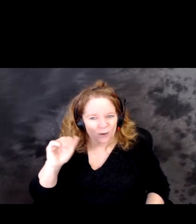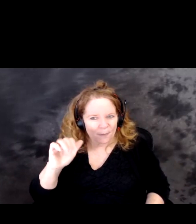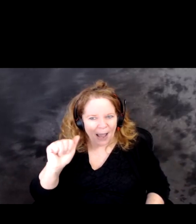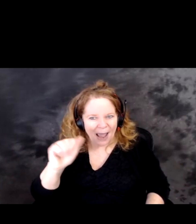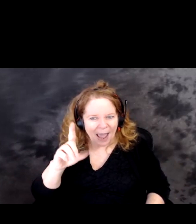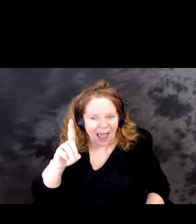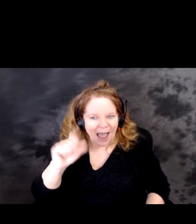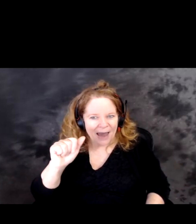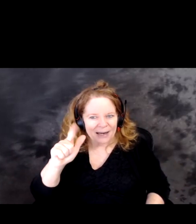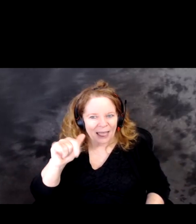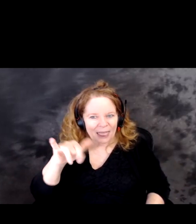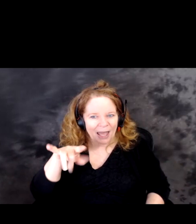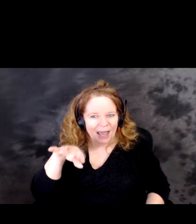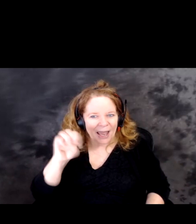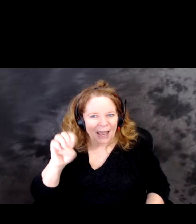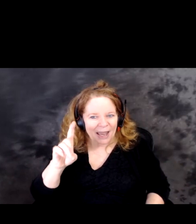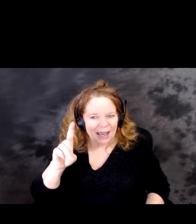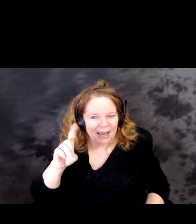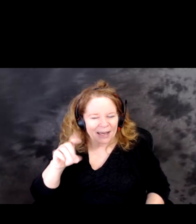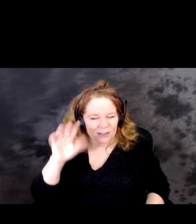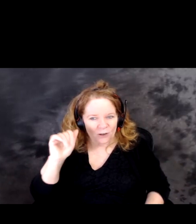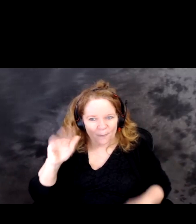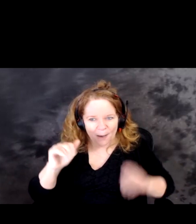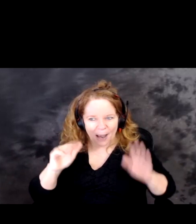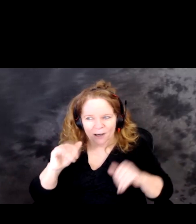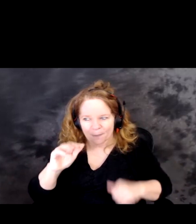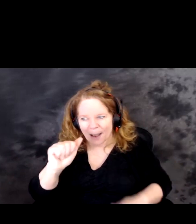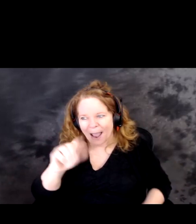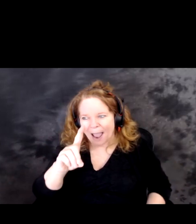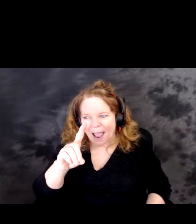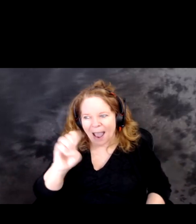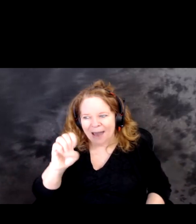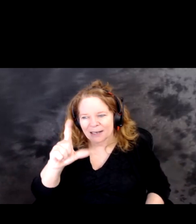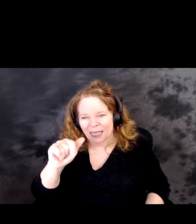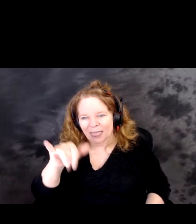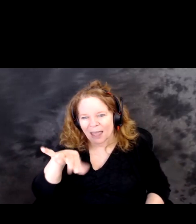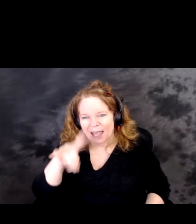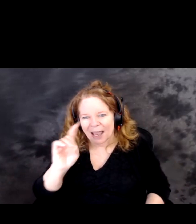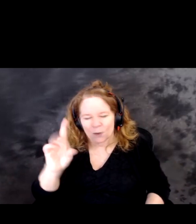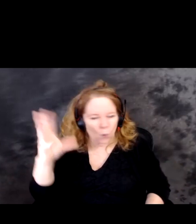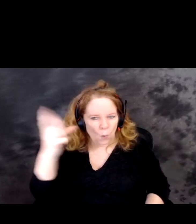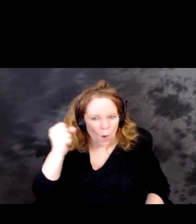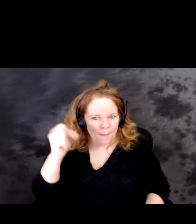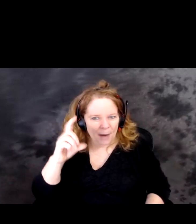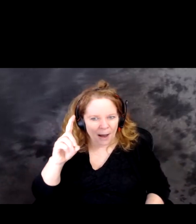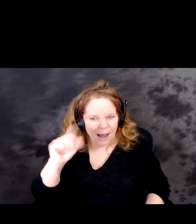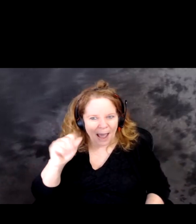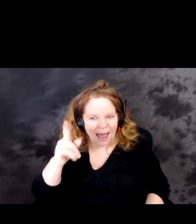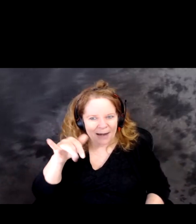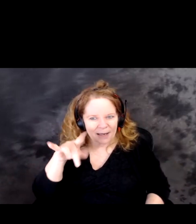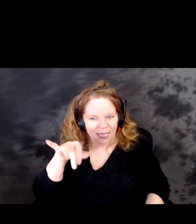adiós, adiós, Adelaide, adiós, adiós, adiós, adiós, Adelaide, adiós,